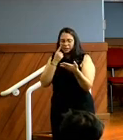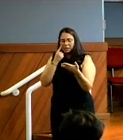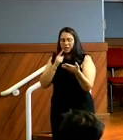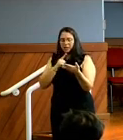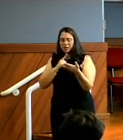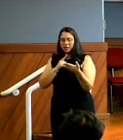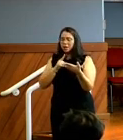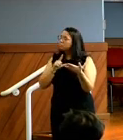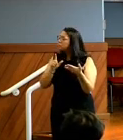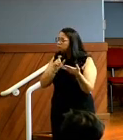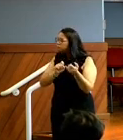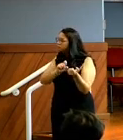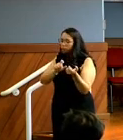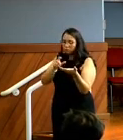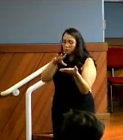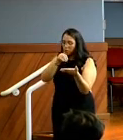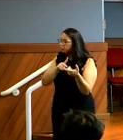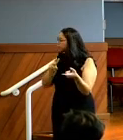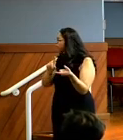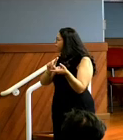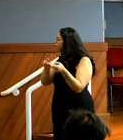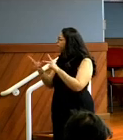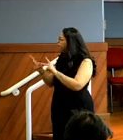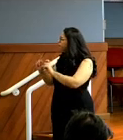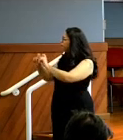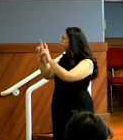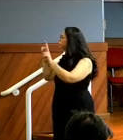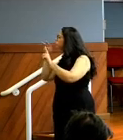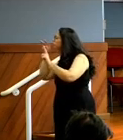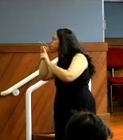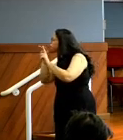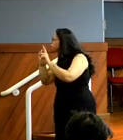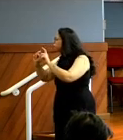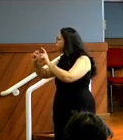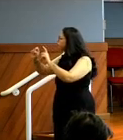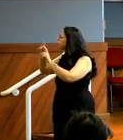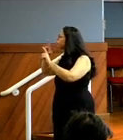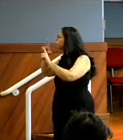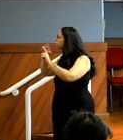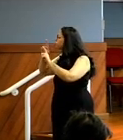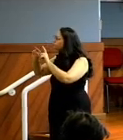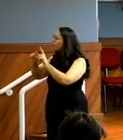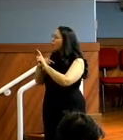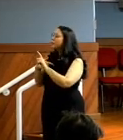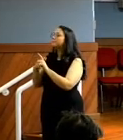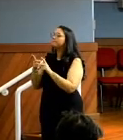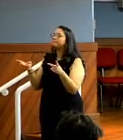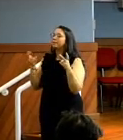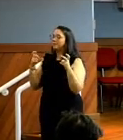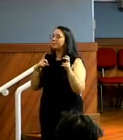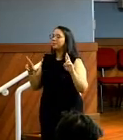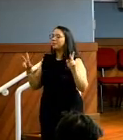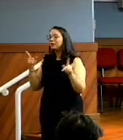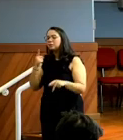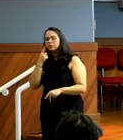imagem gerada, mas que depois, quando a gente olhou e eu fiz esse teste, e nós digitalizamos de novo, dava diferença. Aí